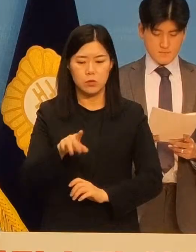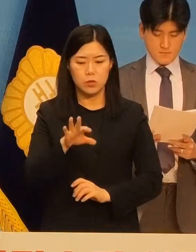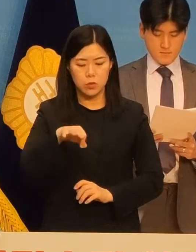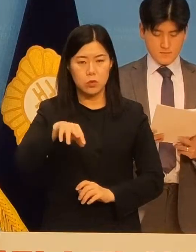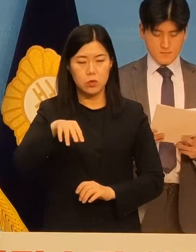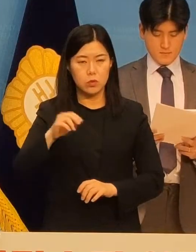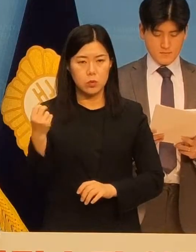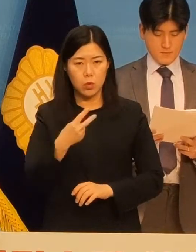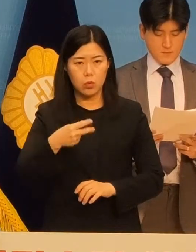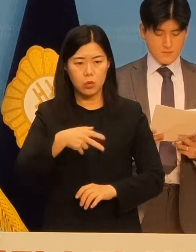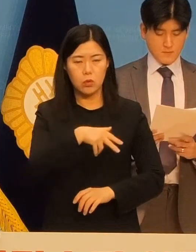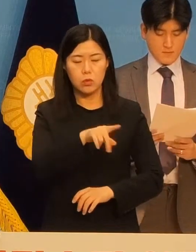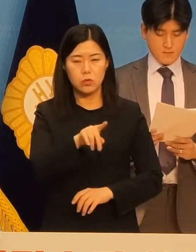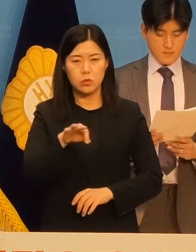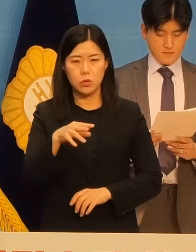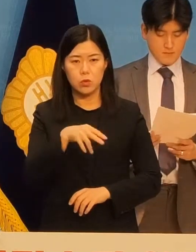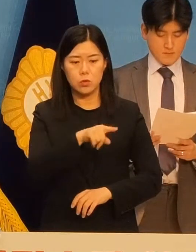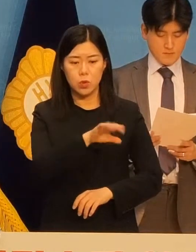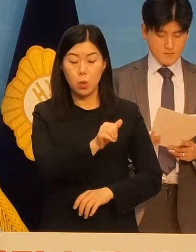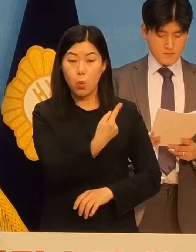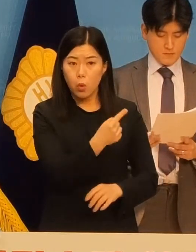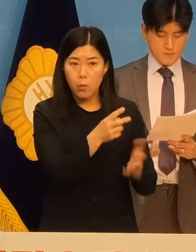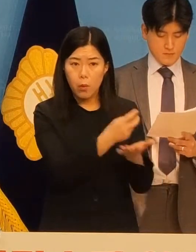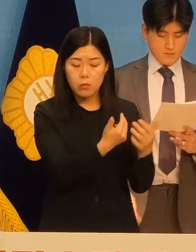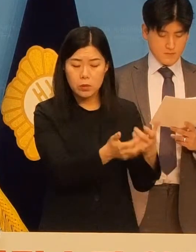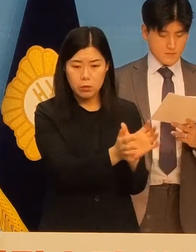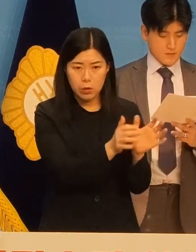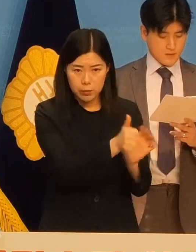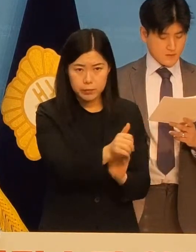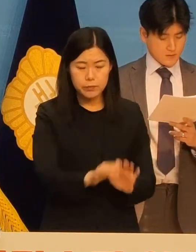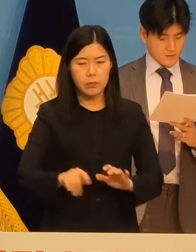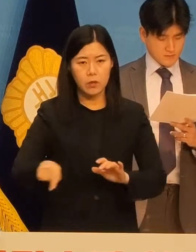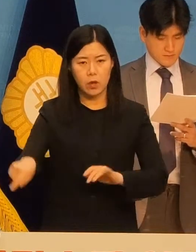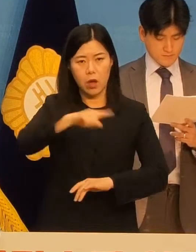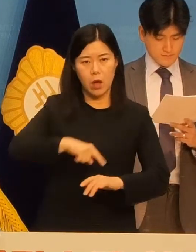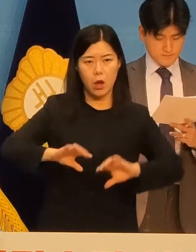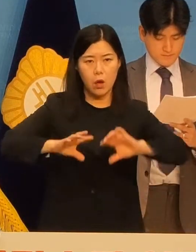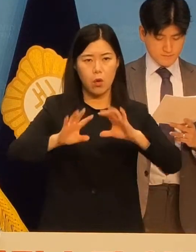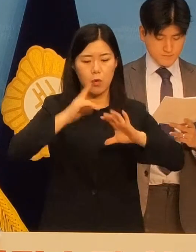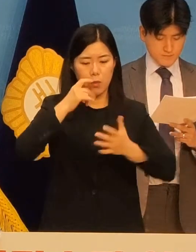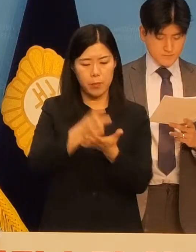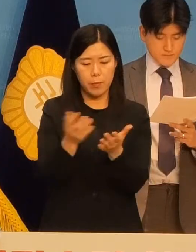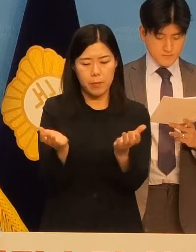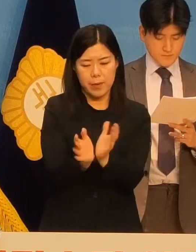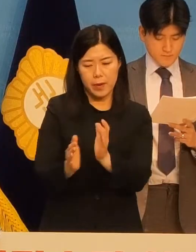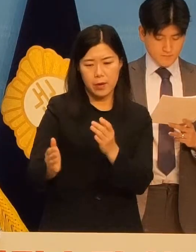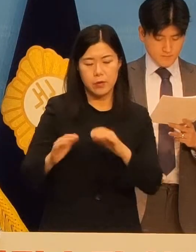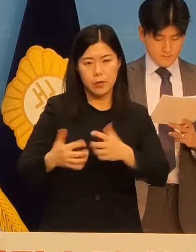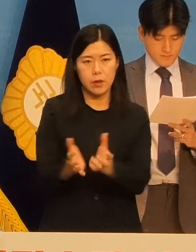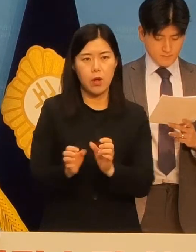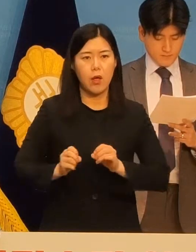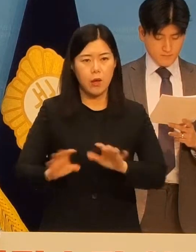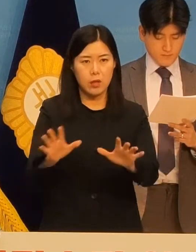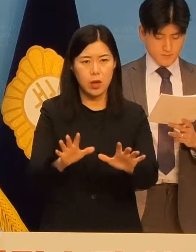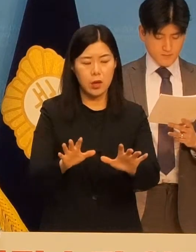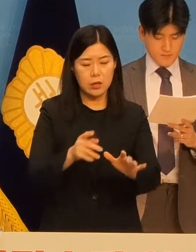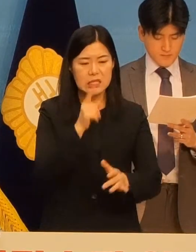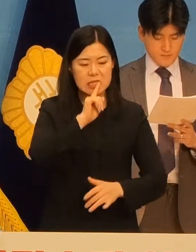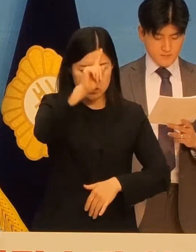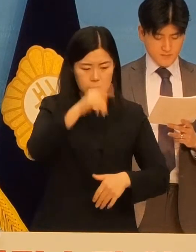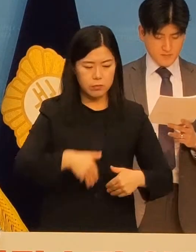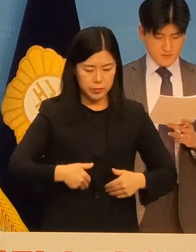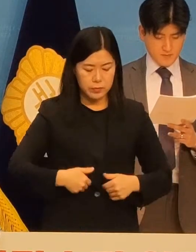장관은 위헌정당 해산 심판 조속히 신청하라. 불과 3년 전인